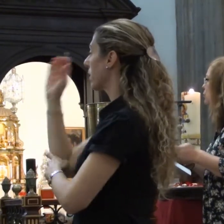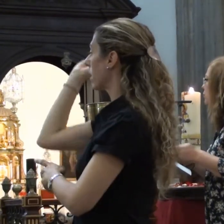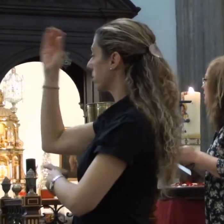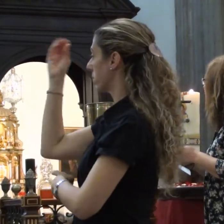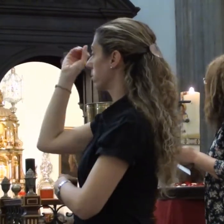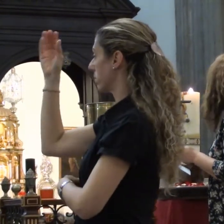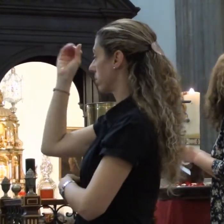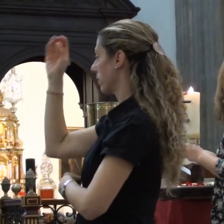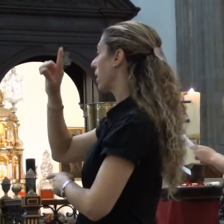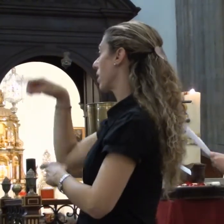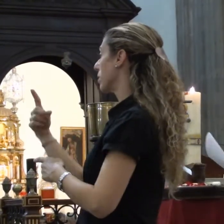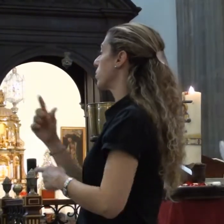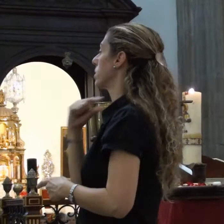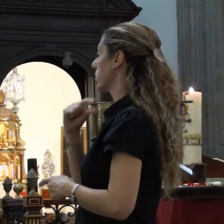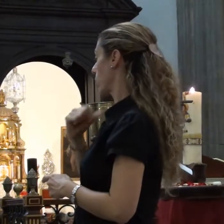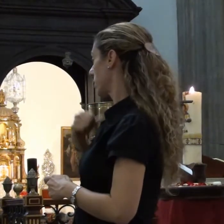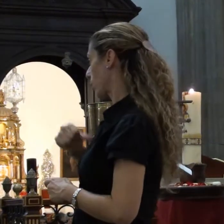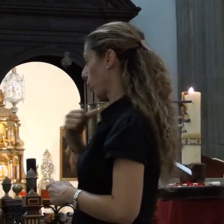con segundo día